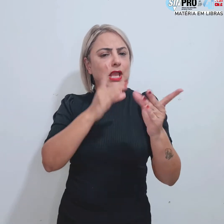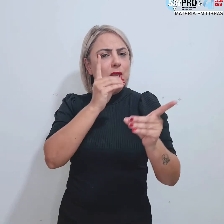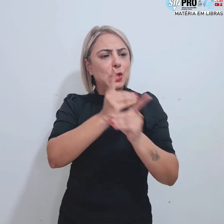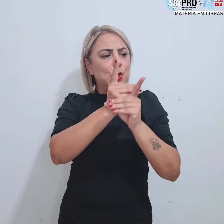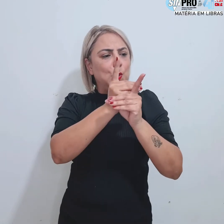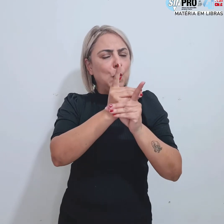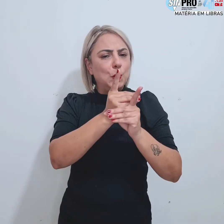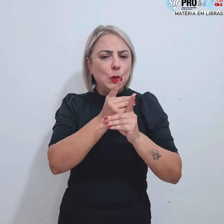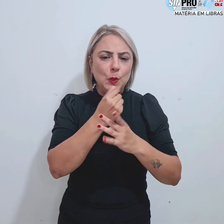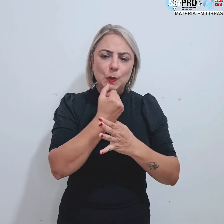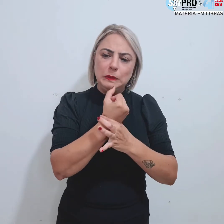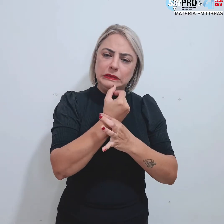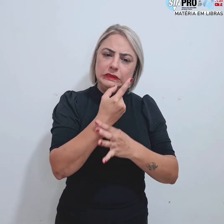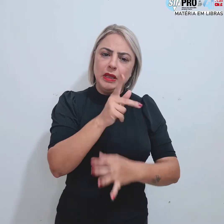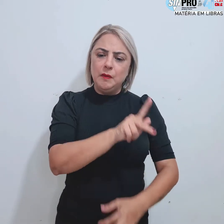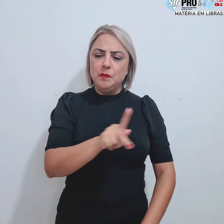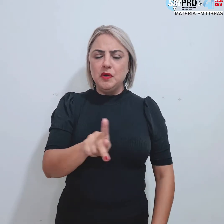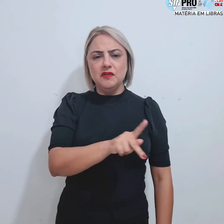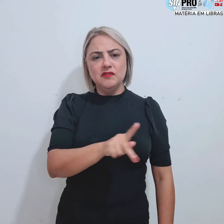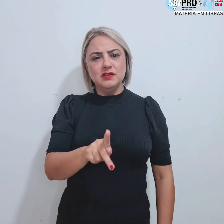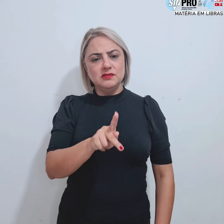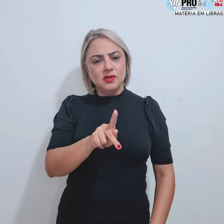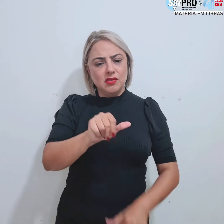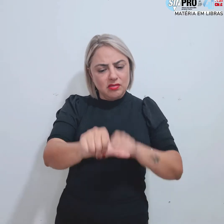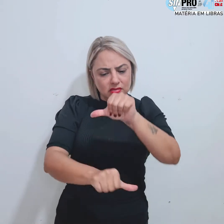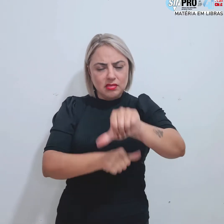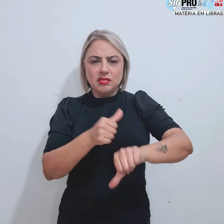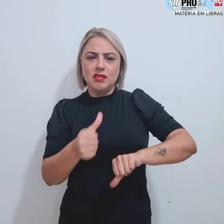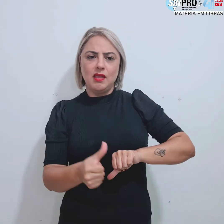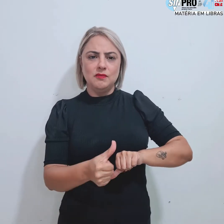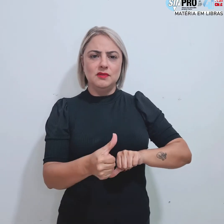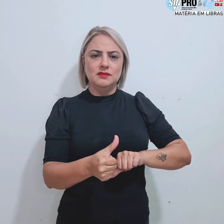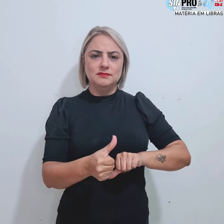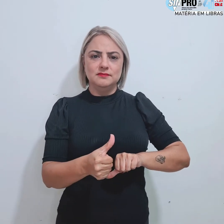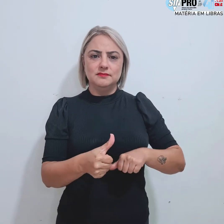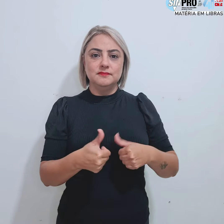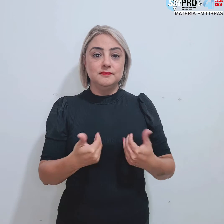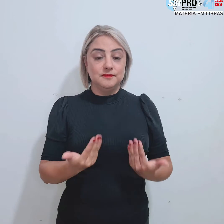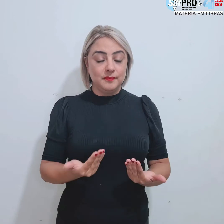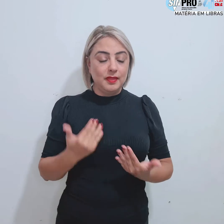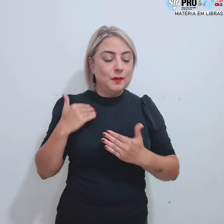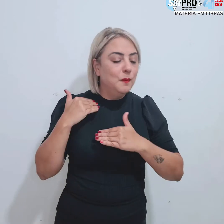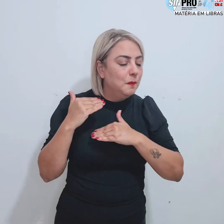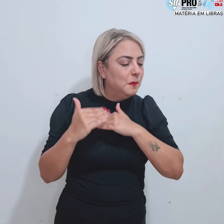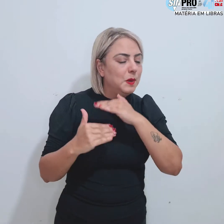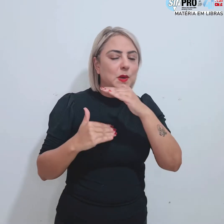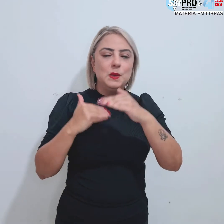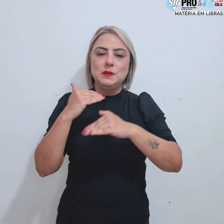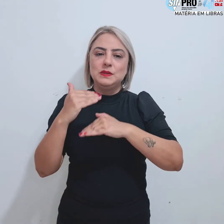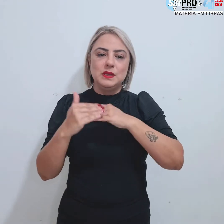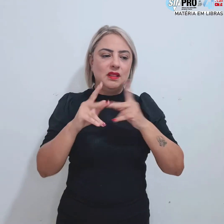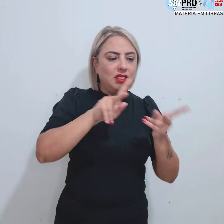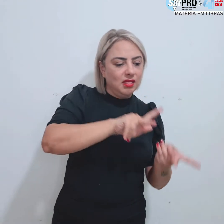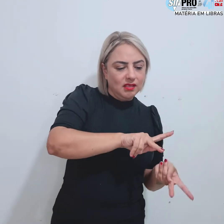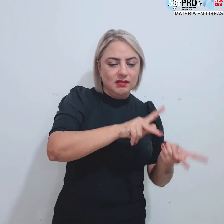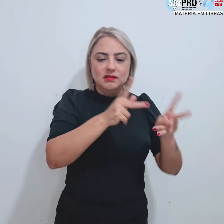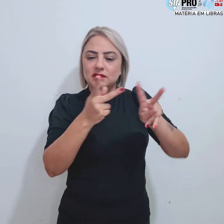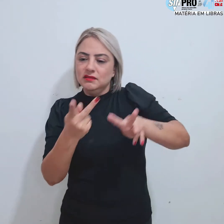resistência de professores a essa mudança. O processo de transexualização